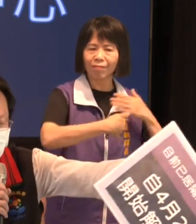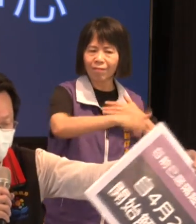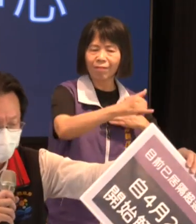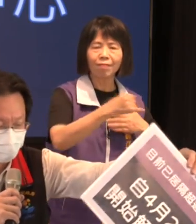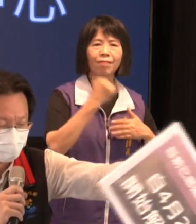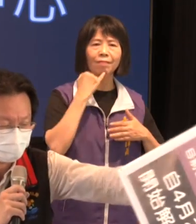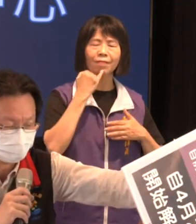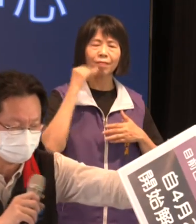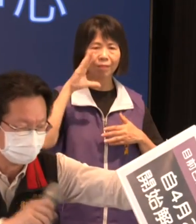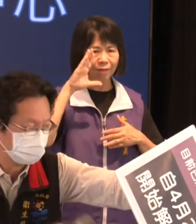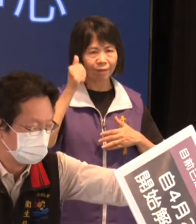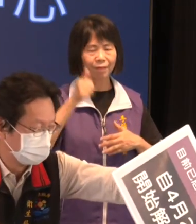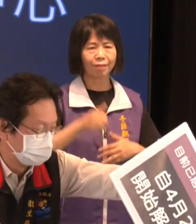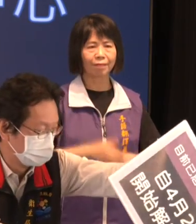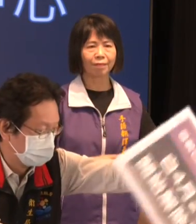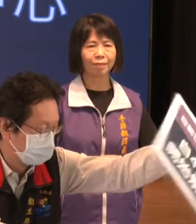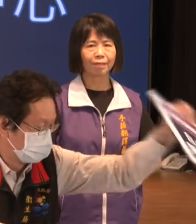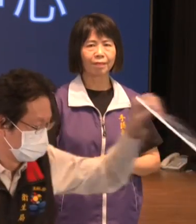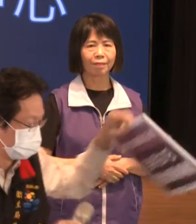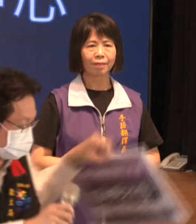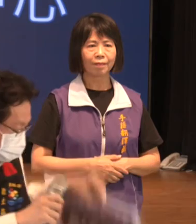可以离开他的隔离处所。